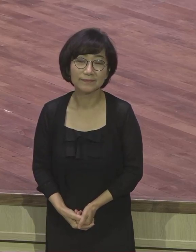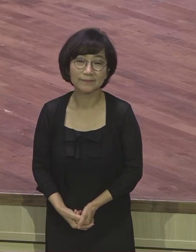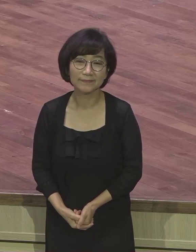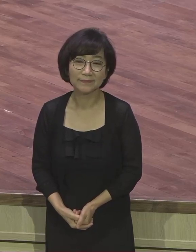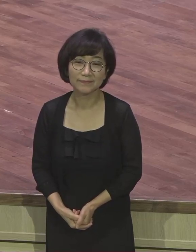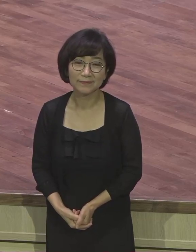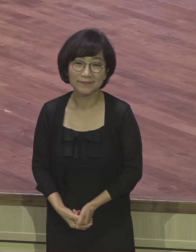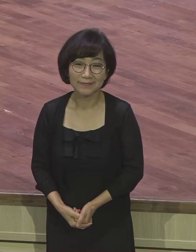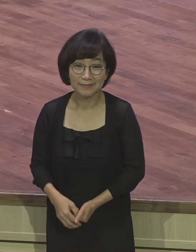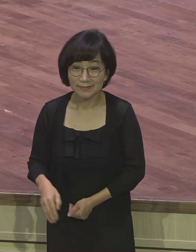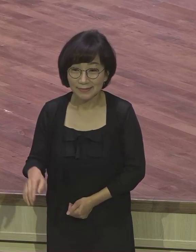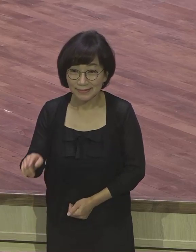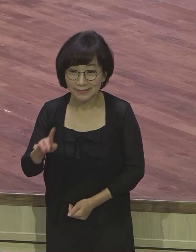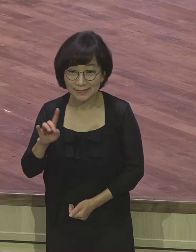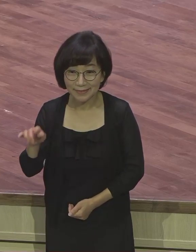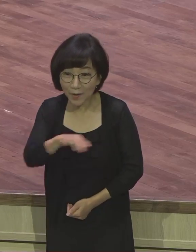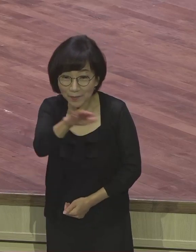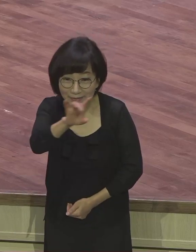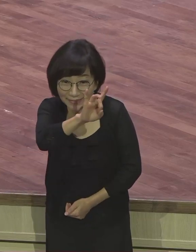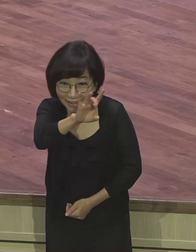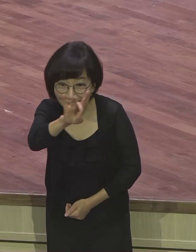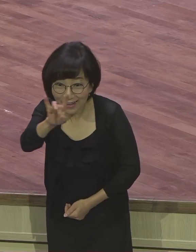여러분 한 사람이 없으면